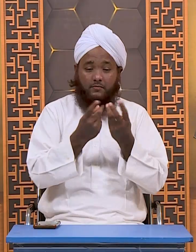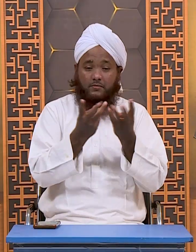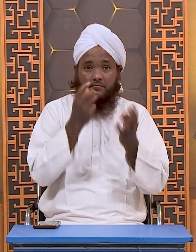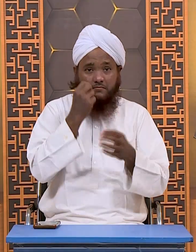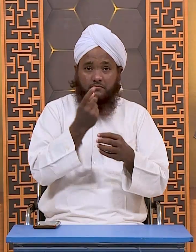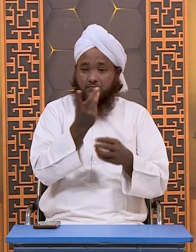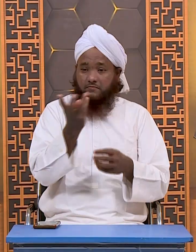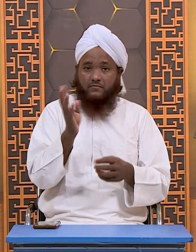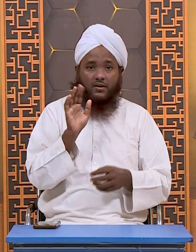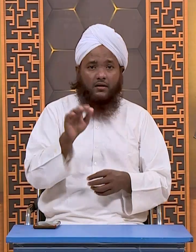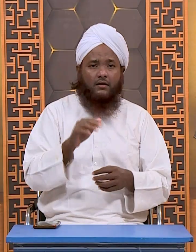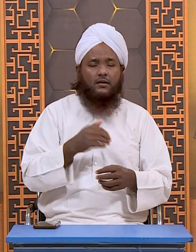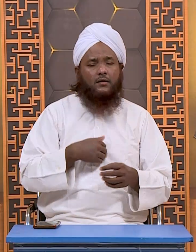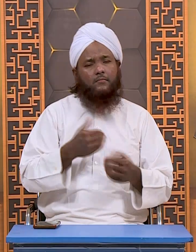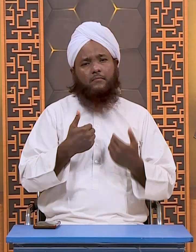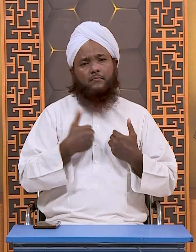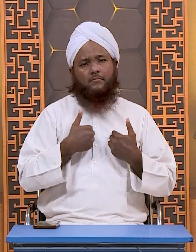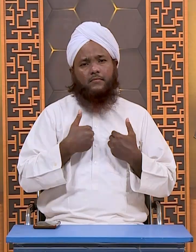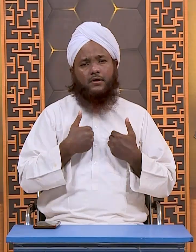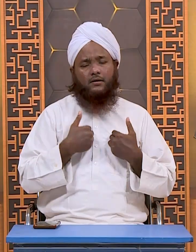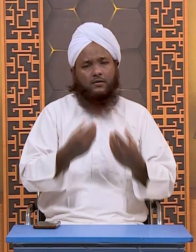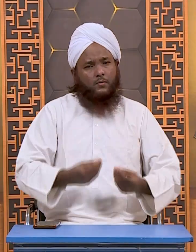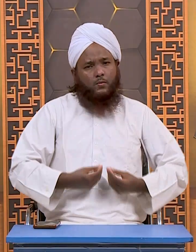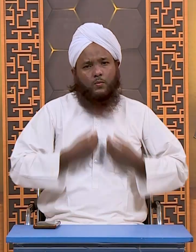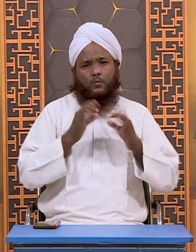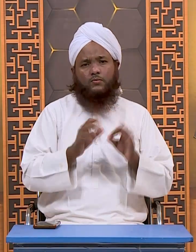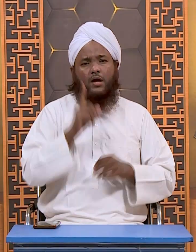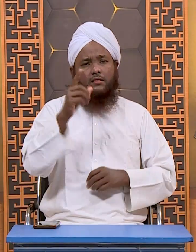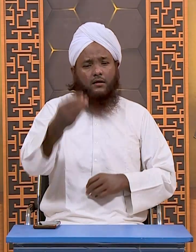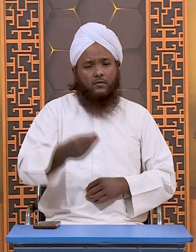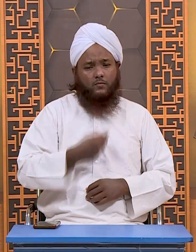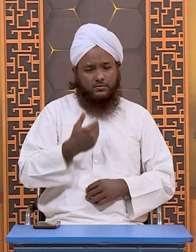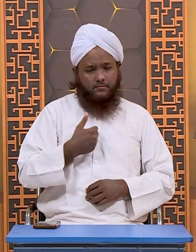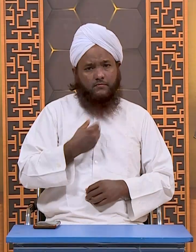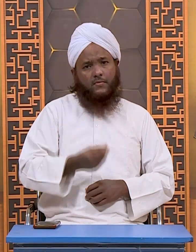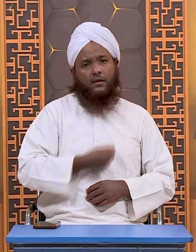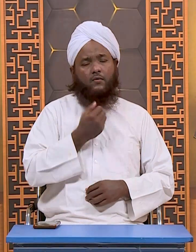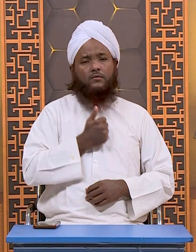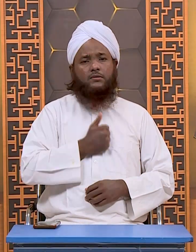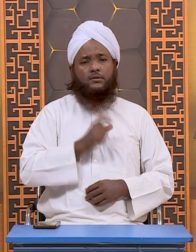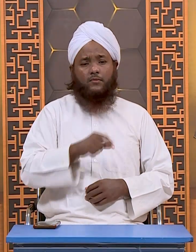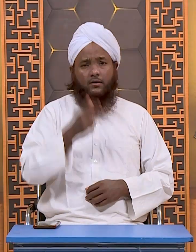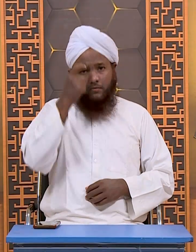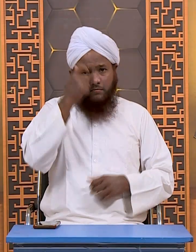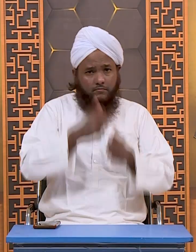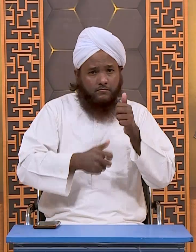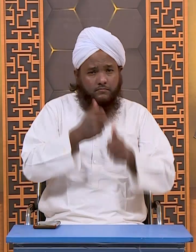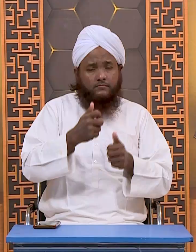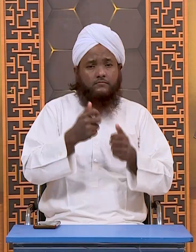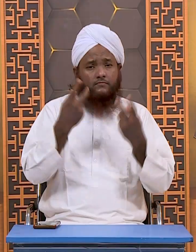हैं जो हर हाल में अल्लाह पाक की रिज़ा पे राज़ी रहते हैं। जी हाँ, वो दुखों की कैफियत में भी हों, उन पे